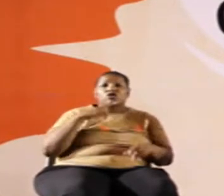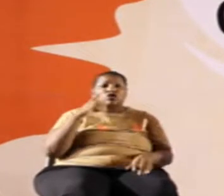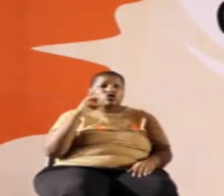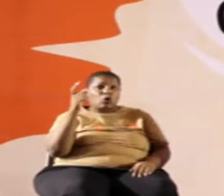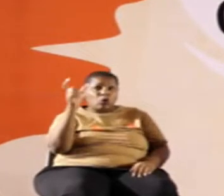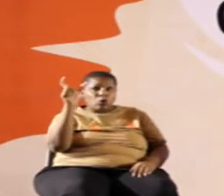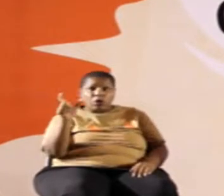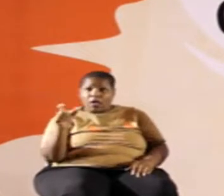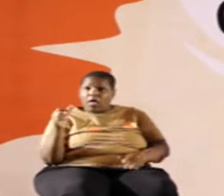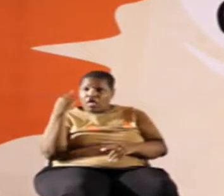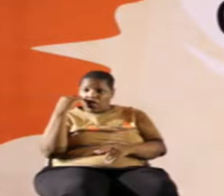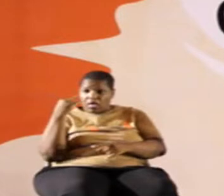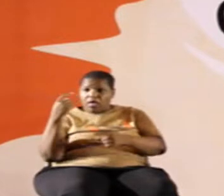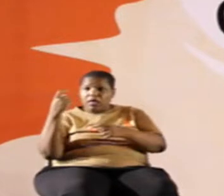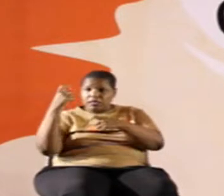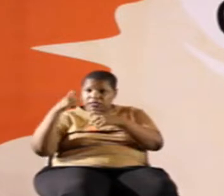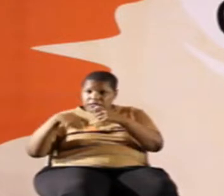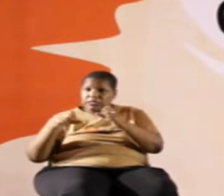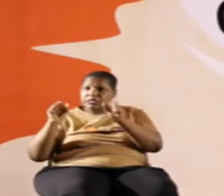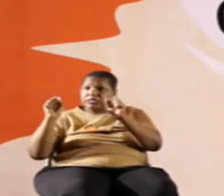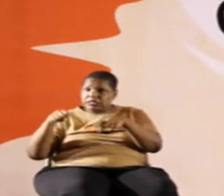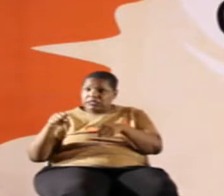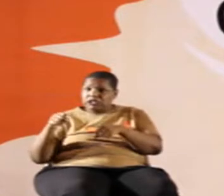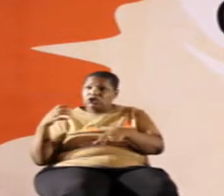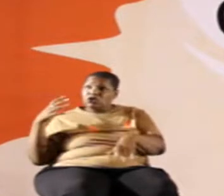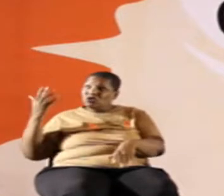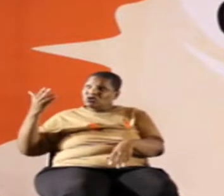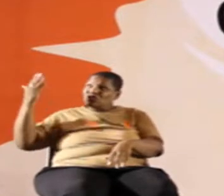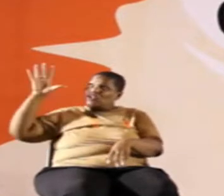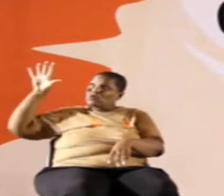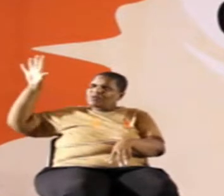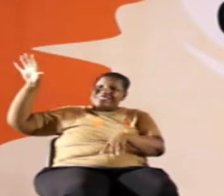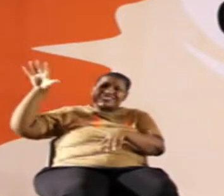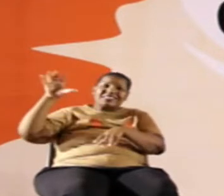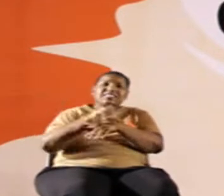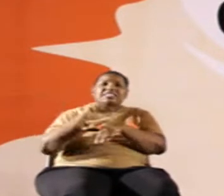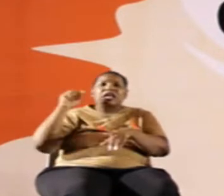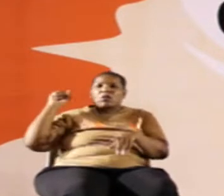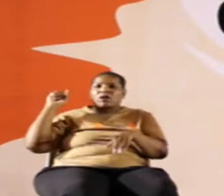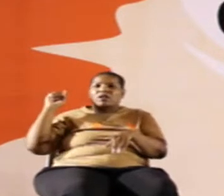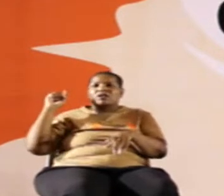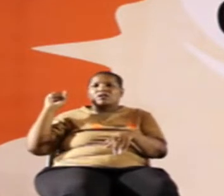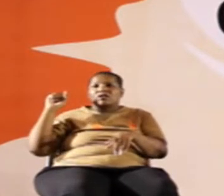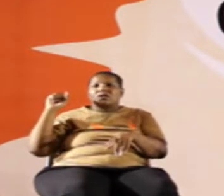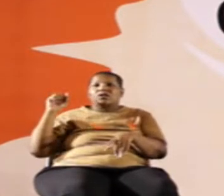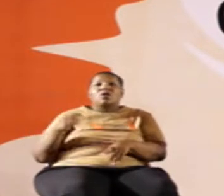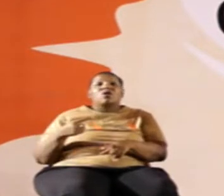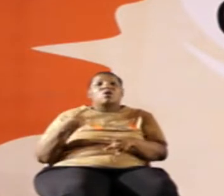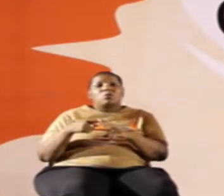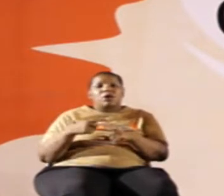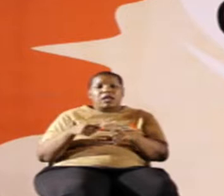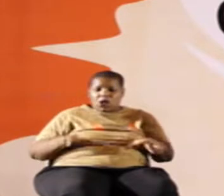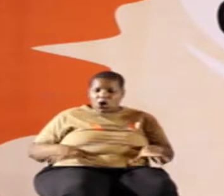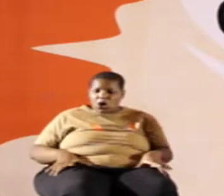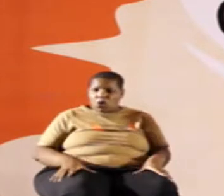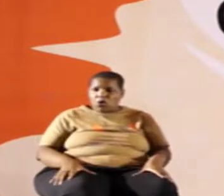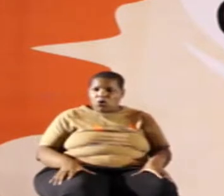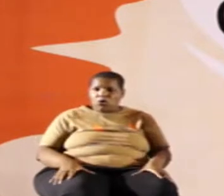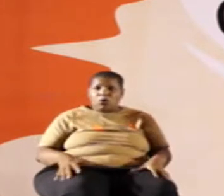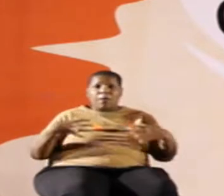hipersexualiza, sim, desde o sequestro. Desde o sequestro. Porque coxa, peito,